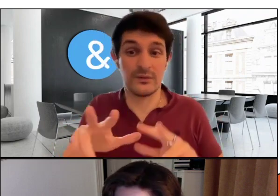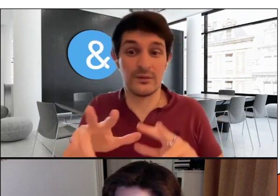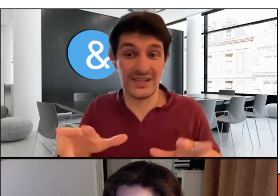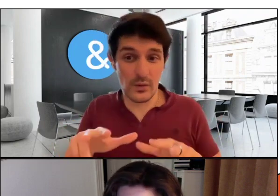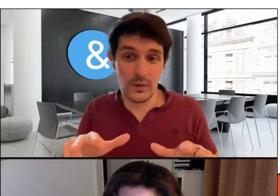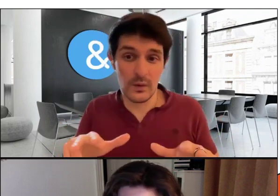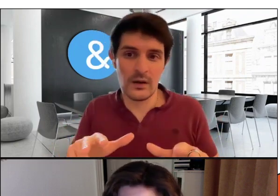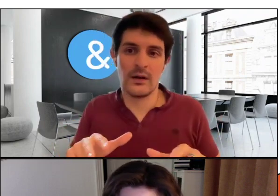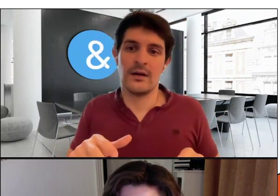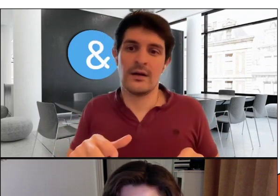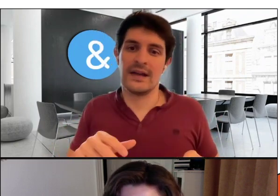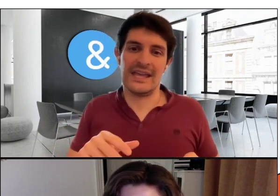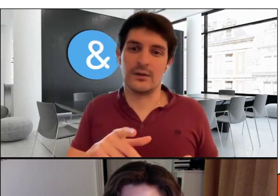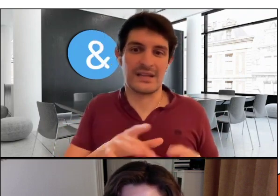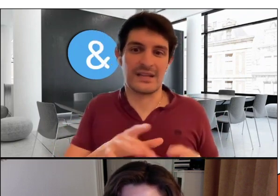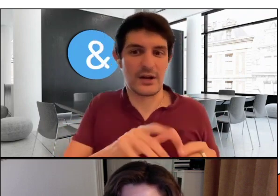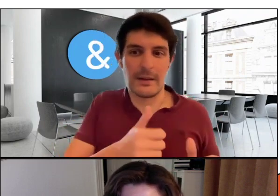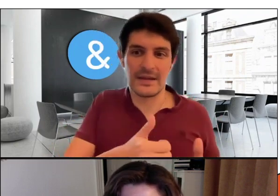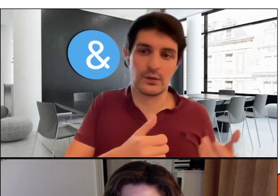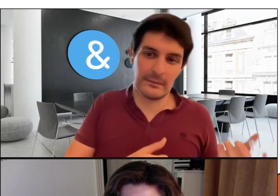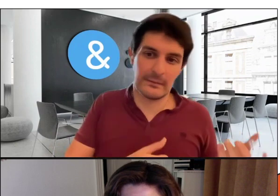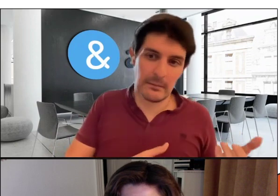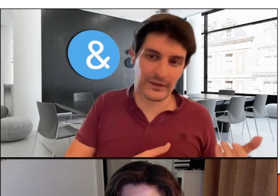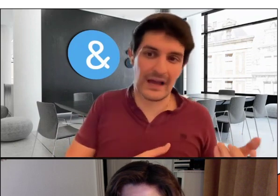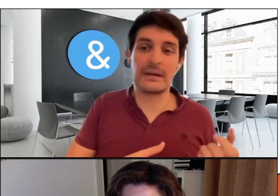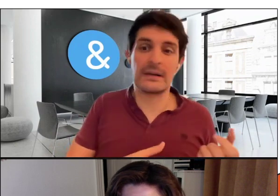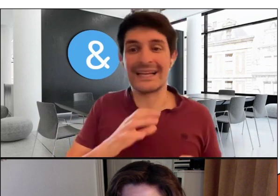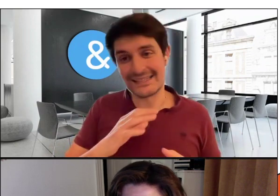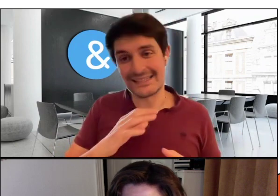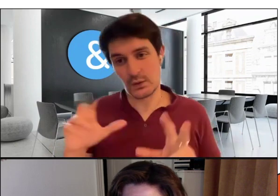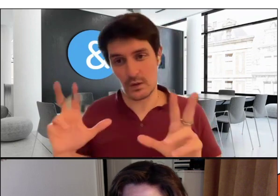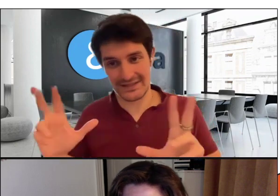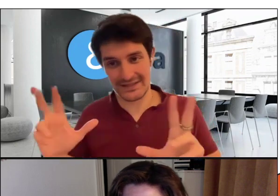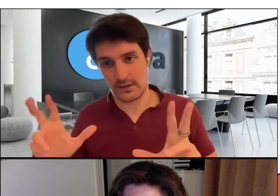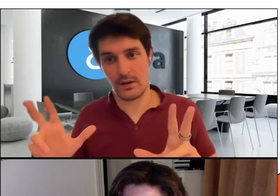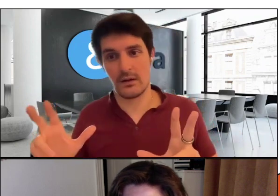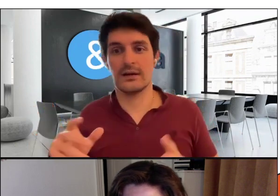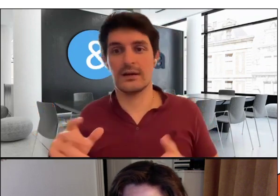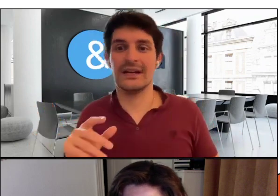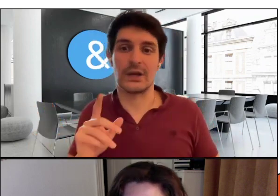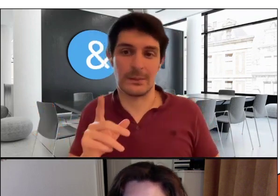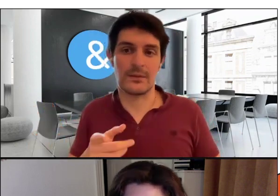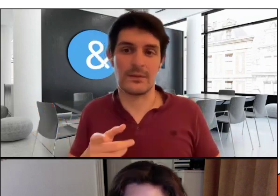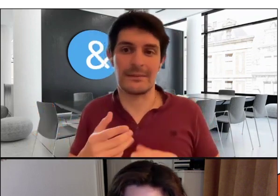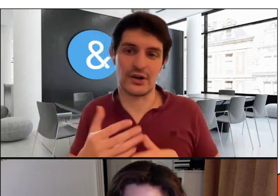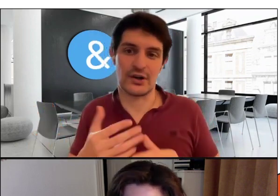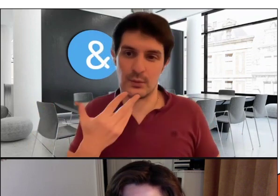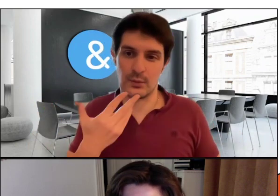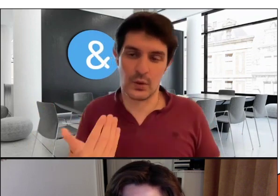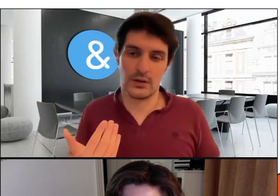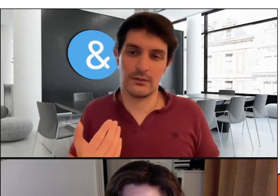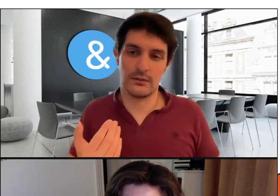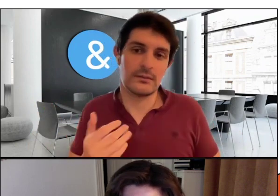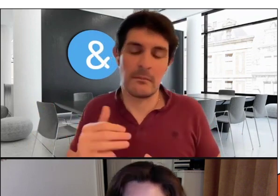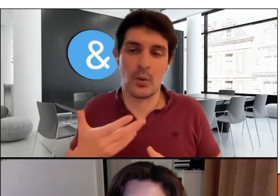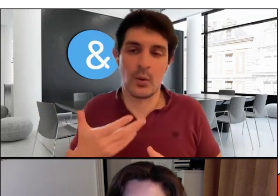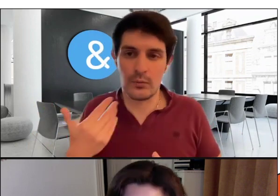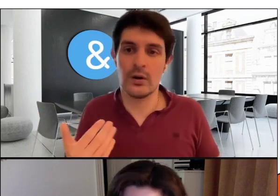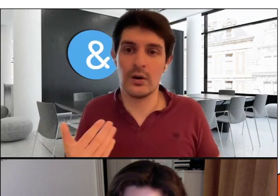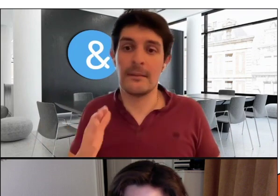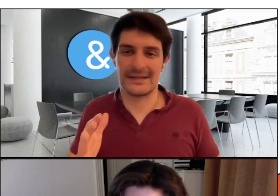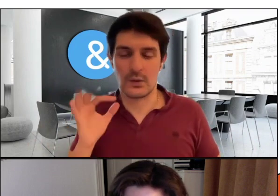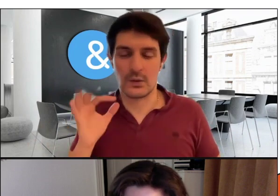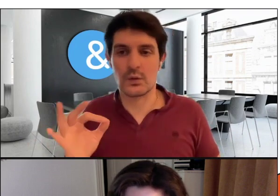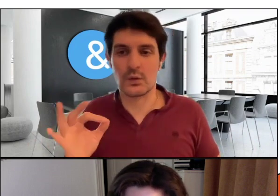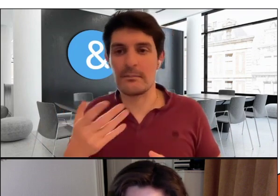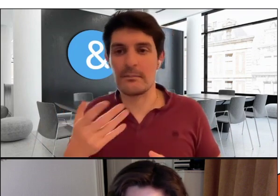vidéo et que ça marche pas bien sur portable, essaye sur ordinateur. Et normalement, ça marche un peu mieux, même beaucoup mieux, parce que le